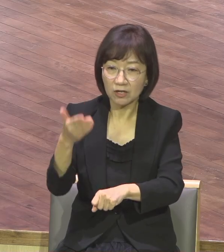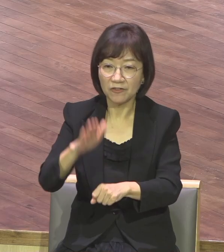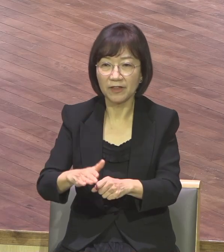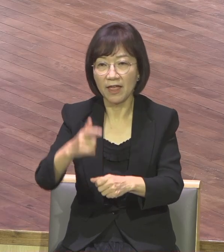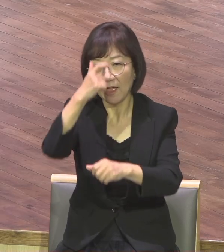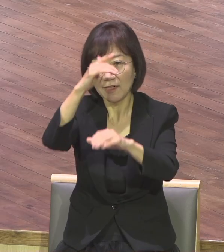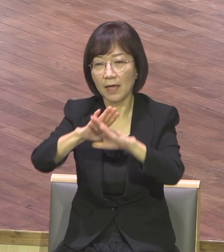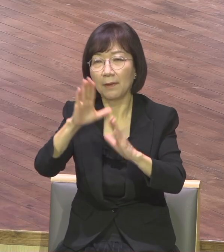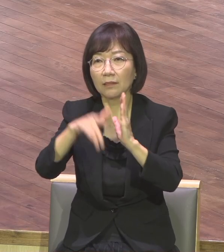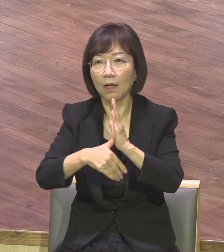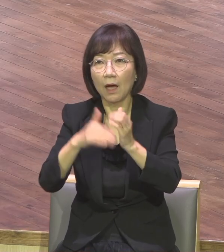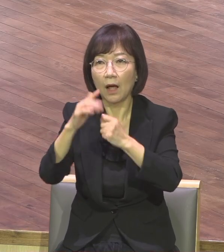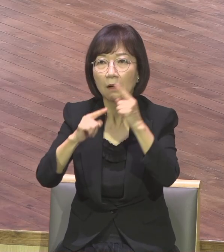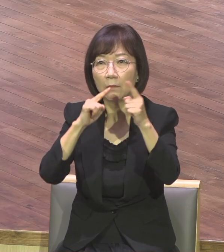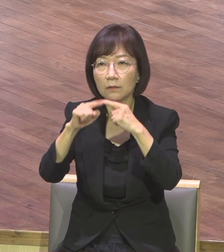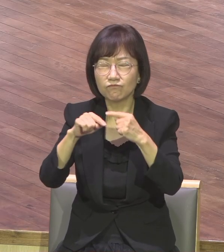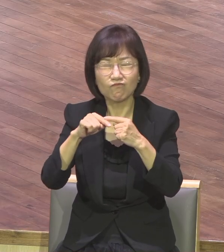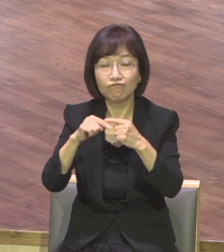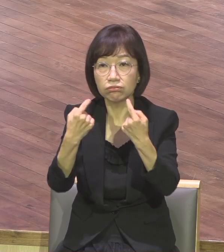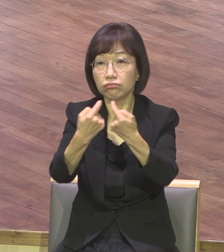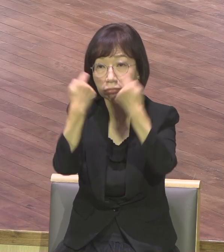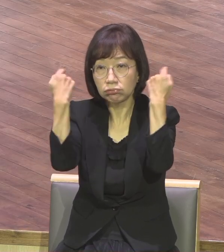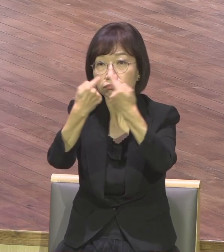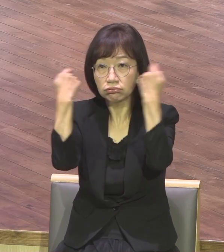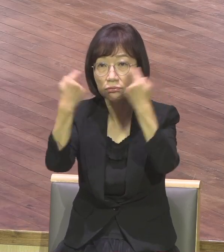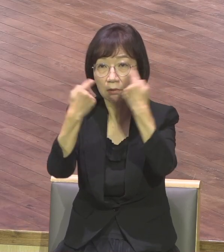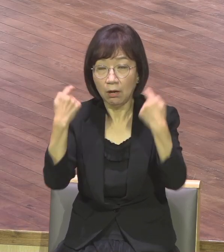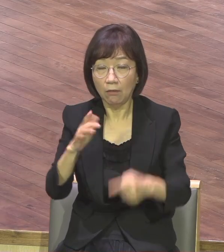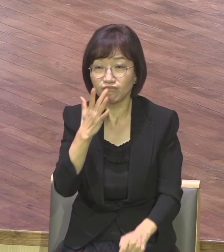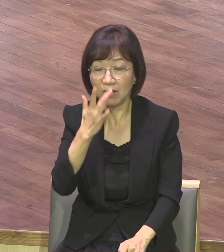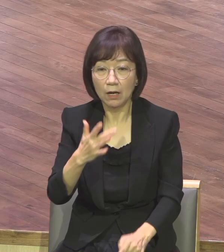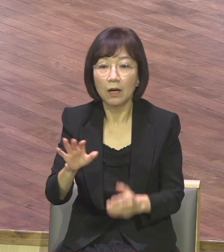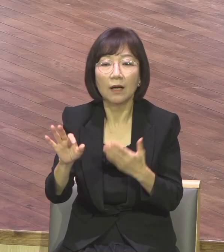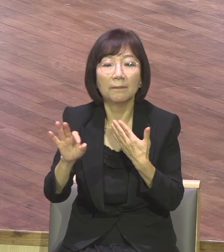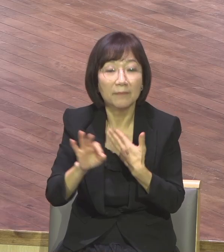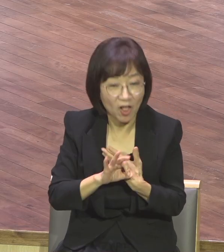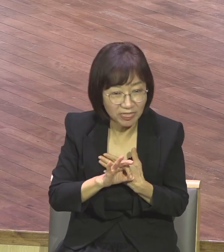말씀을 못 잡아. 말씀이 없으면 어떻게 되느냐? 신비주의에 빠져.